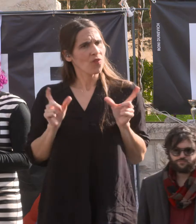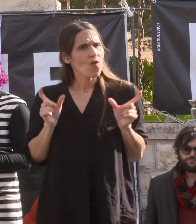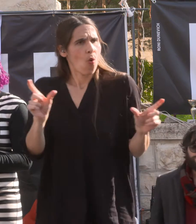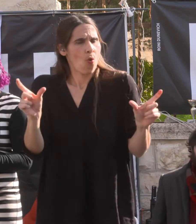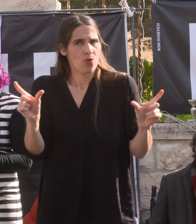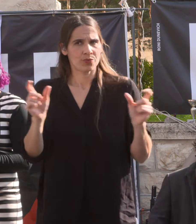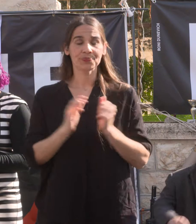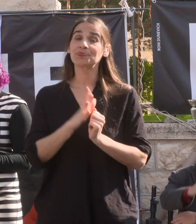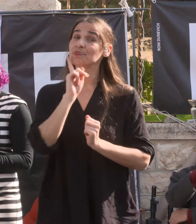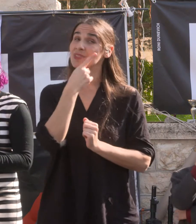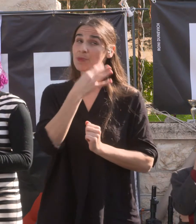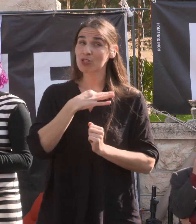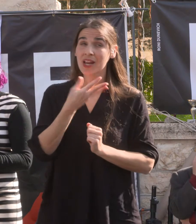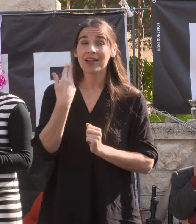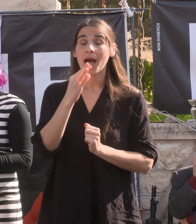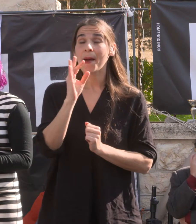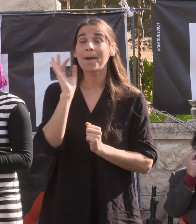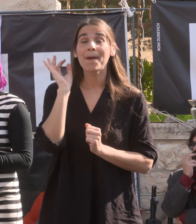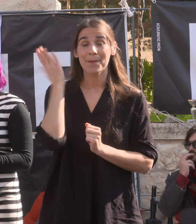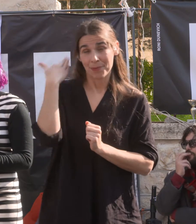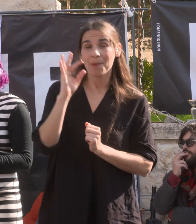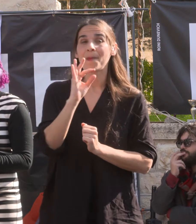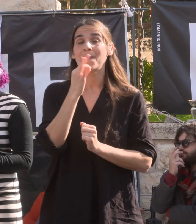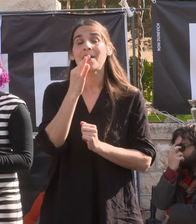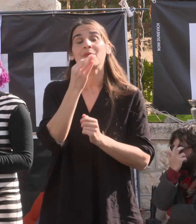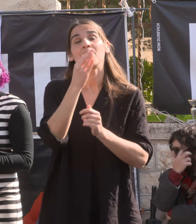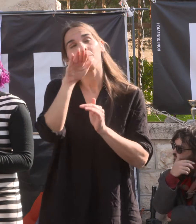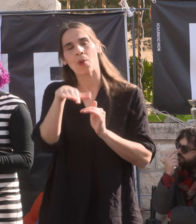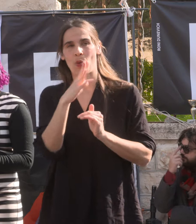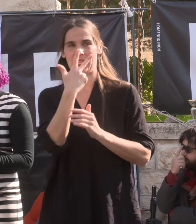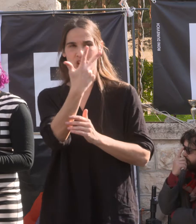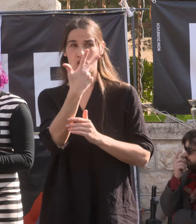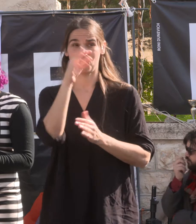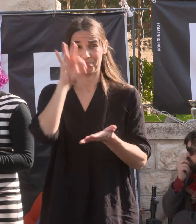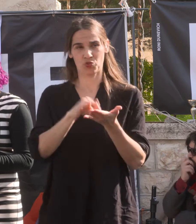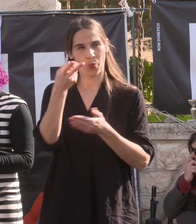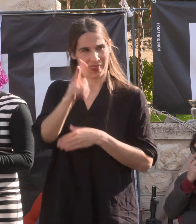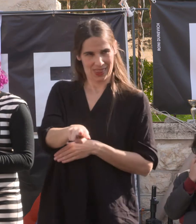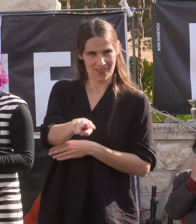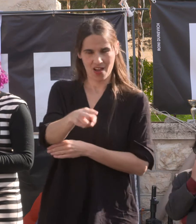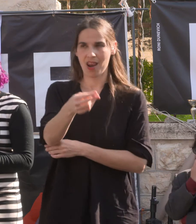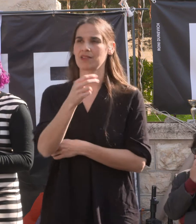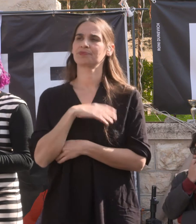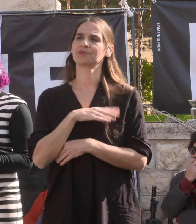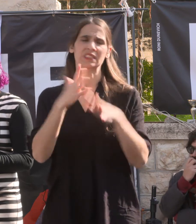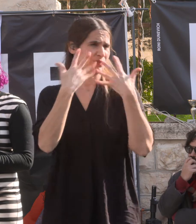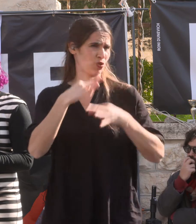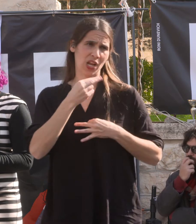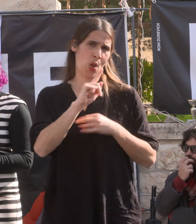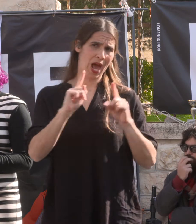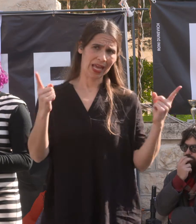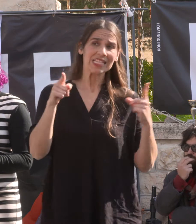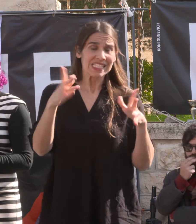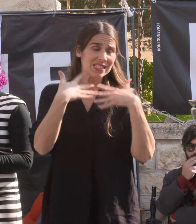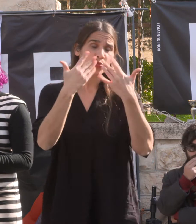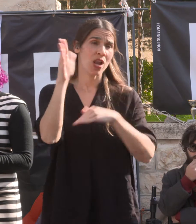אמא שלי הייתה בת פחות משלוש ביום נפילתו. הסיפור שלי הוא לא חריג, הוא סיפורה